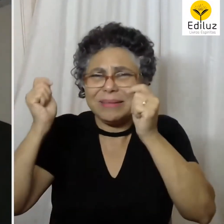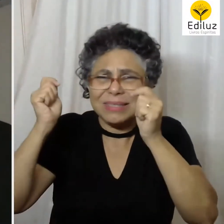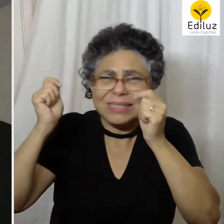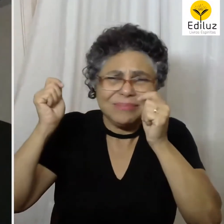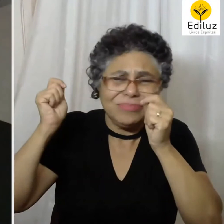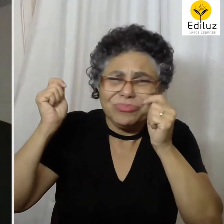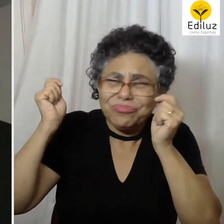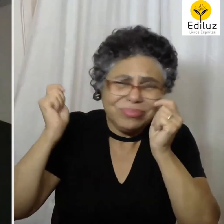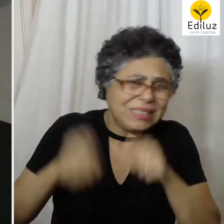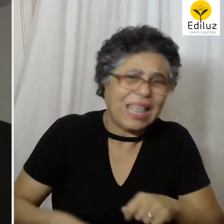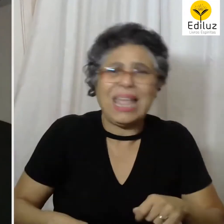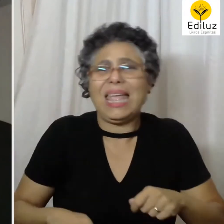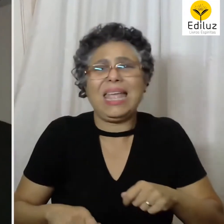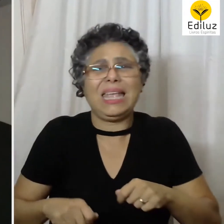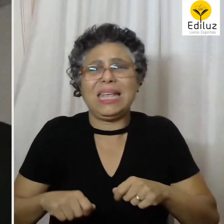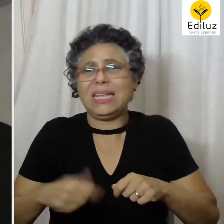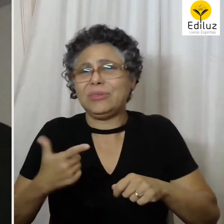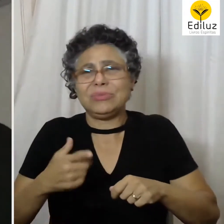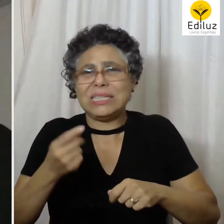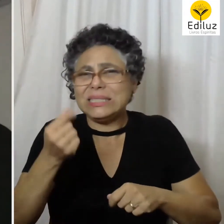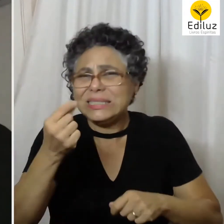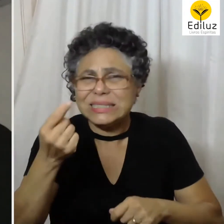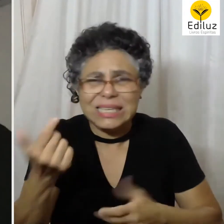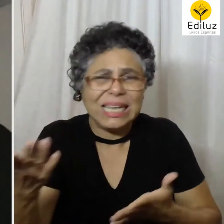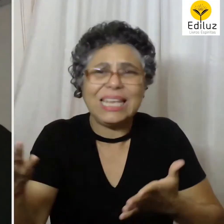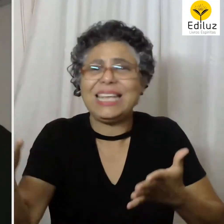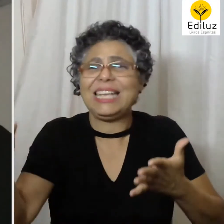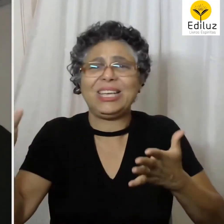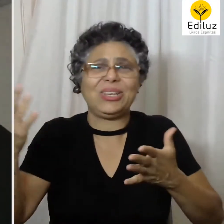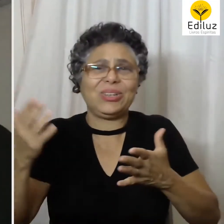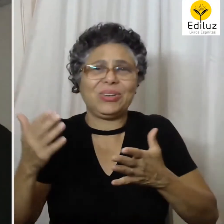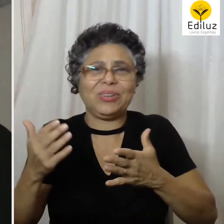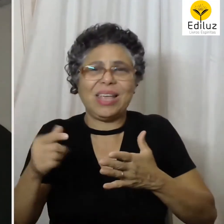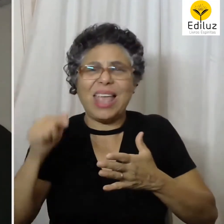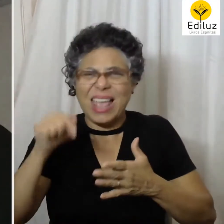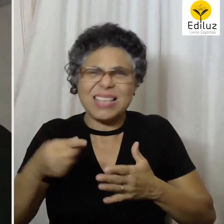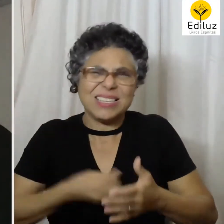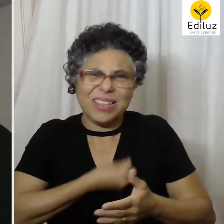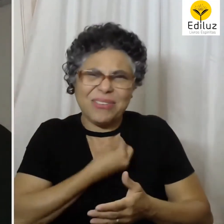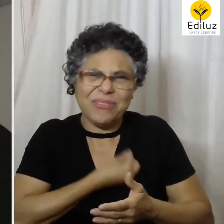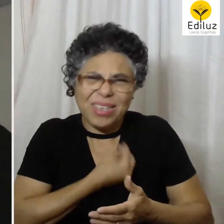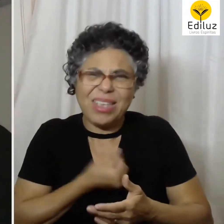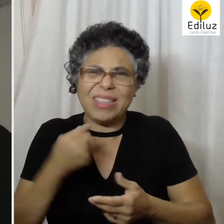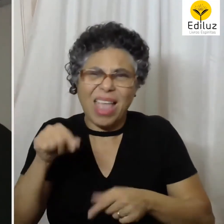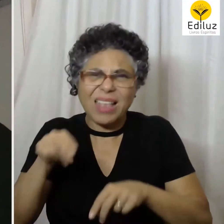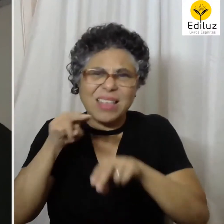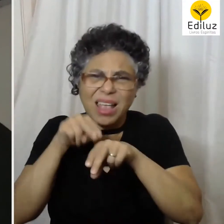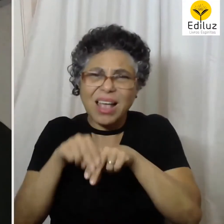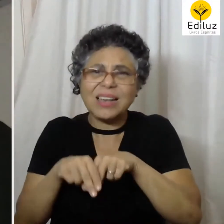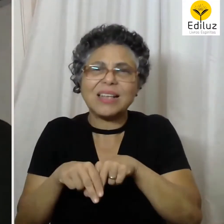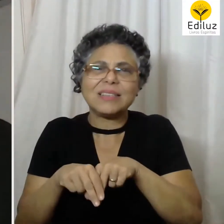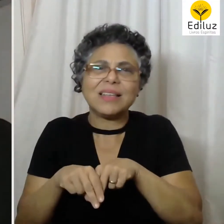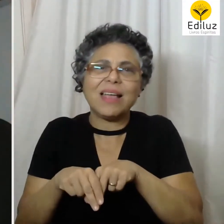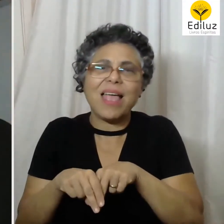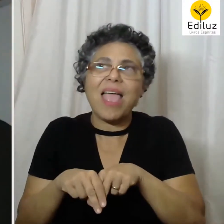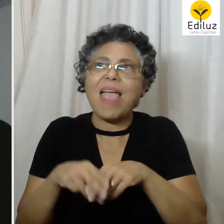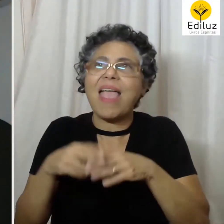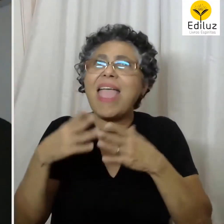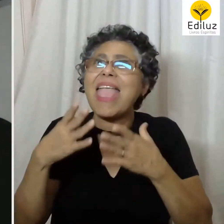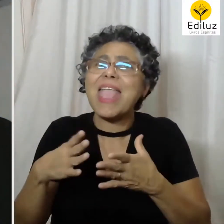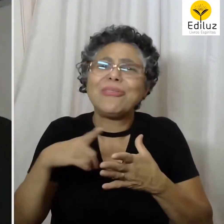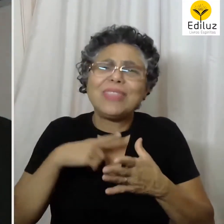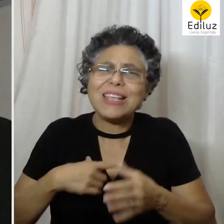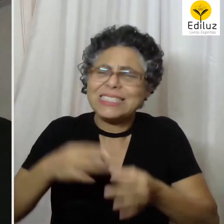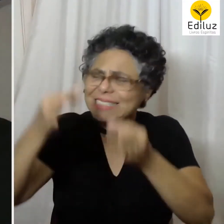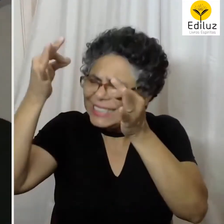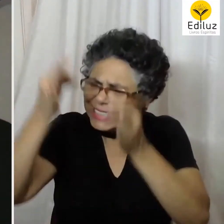recursos necessários para dar termo a essa vida, a essa encarnação, eu estou certo de